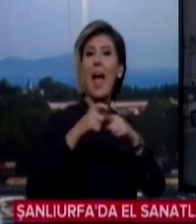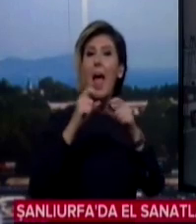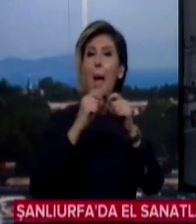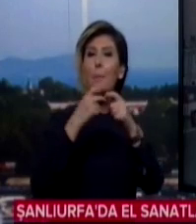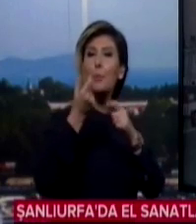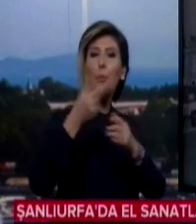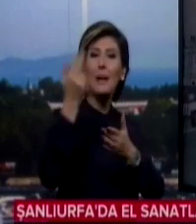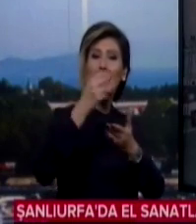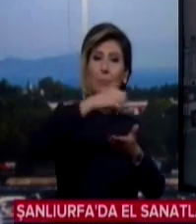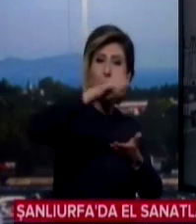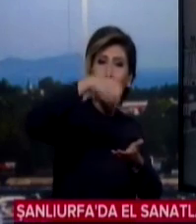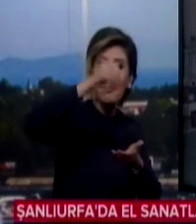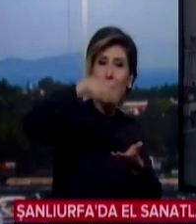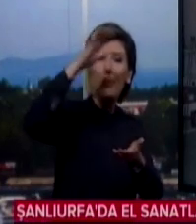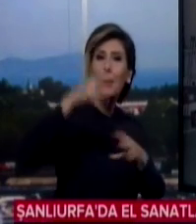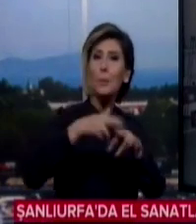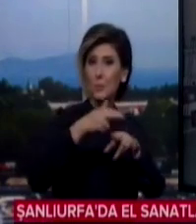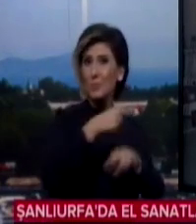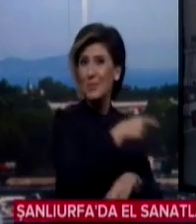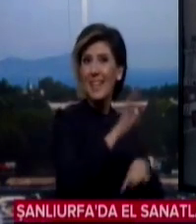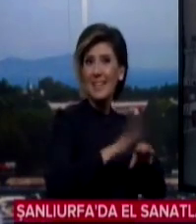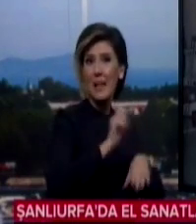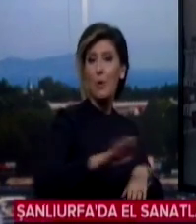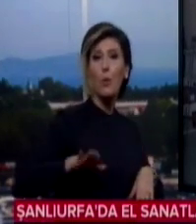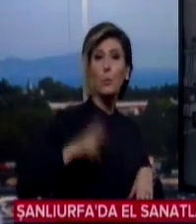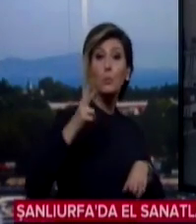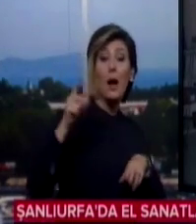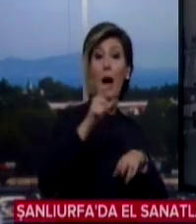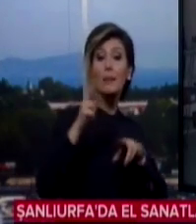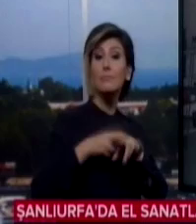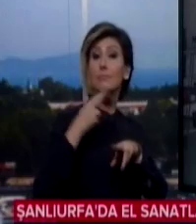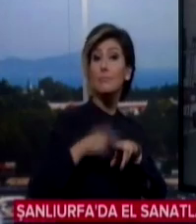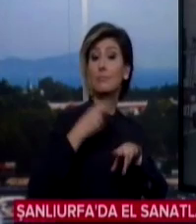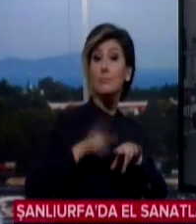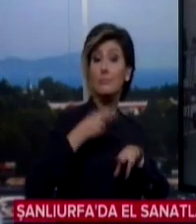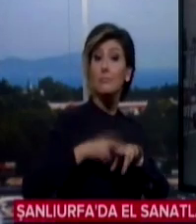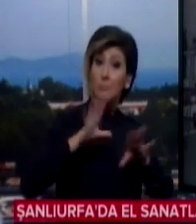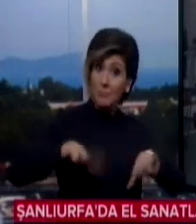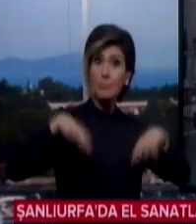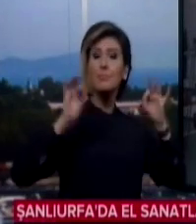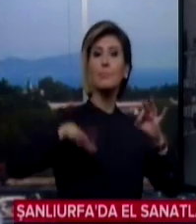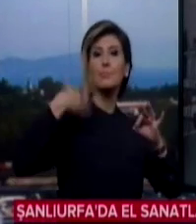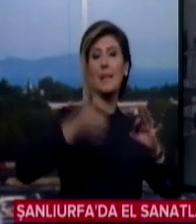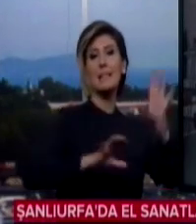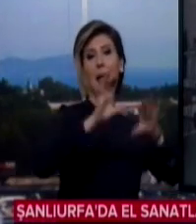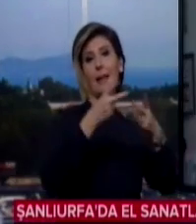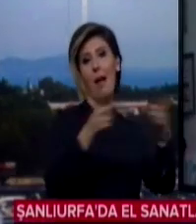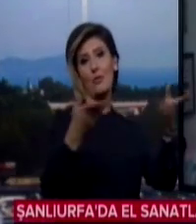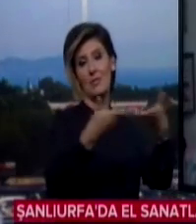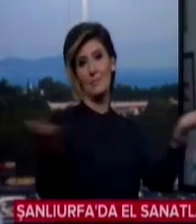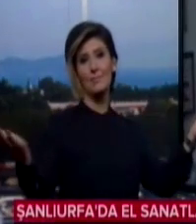yapılmış çalışmalardır. Öğrencilerimiz 3 aylık bir atölye çalışmasından sonucunda bu sergiyi